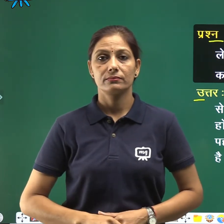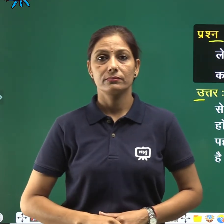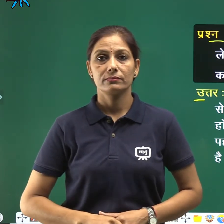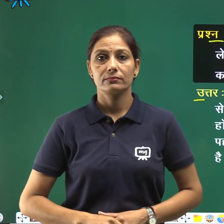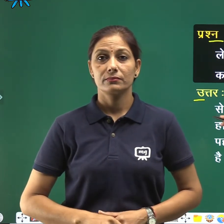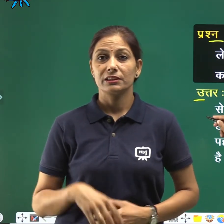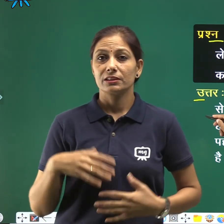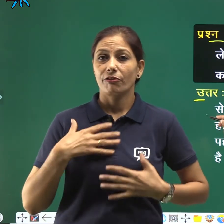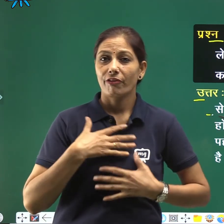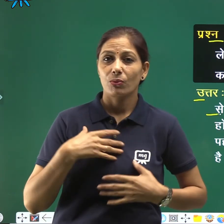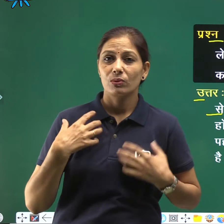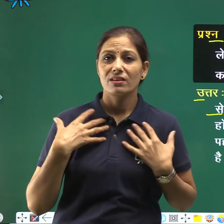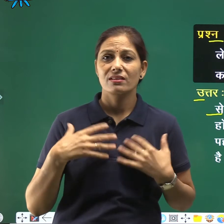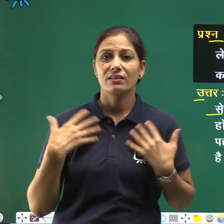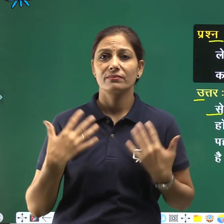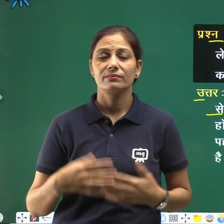व्याकुलता से